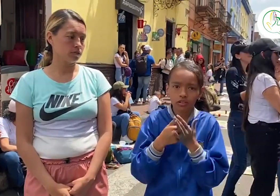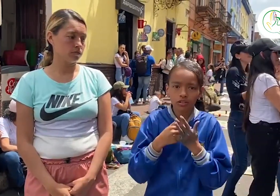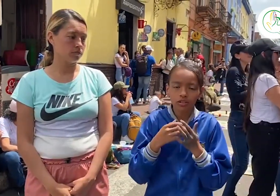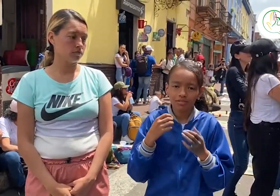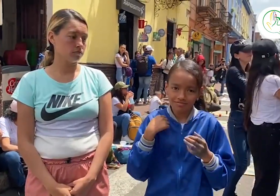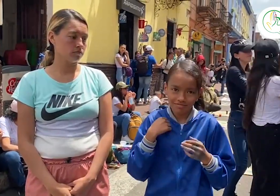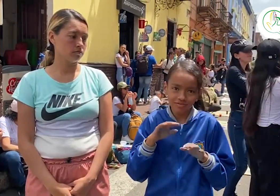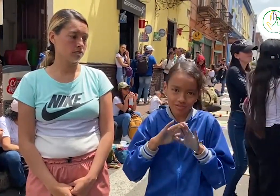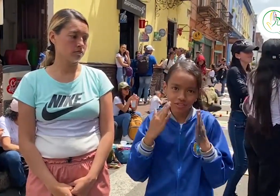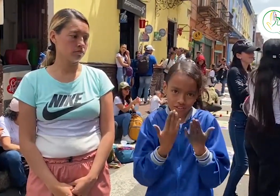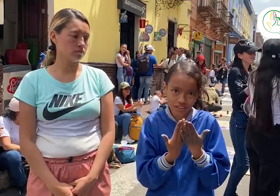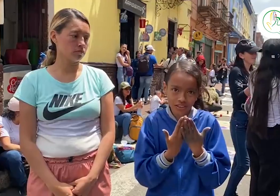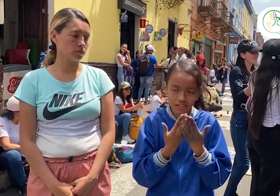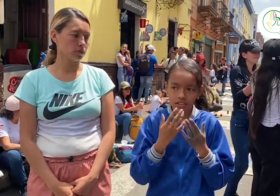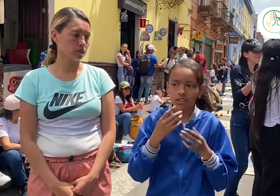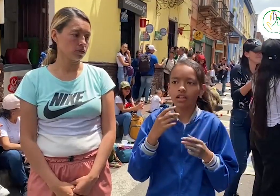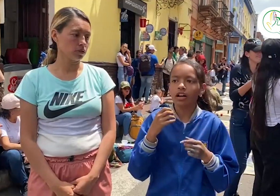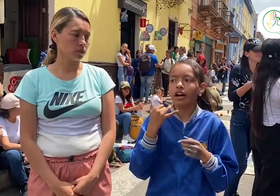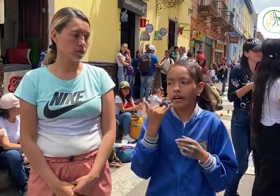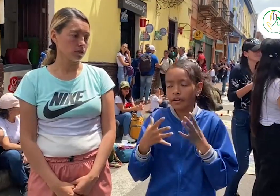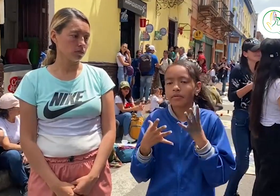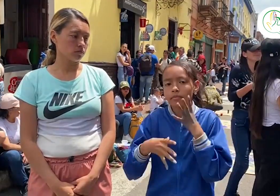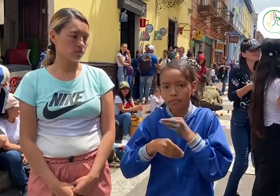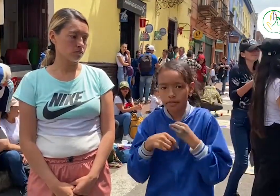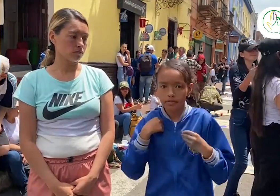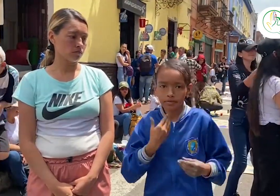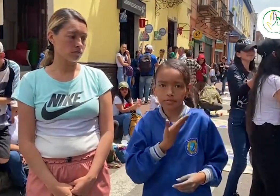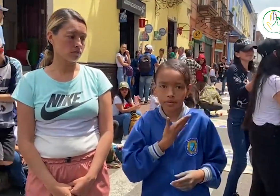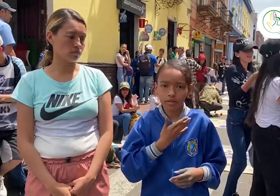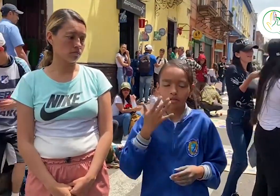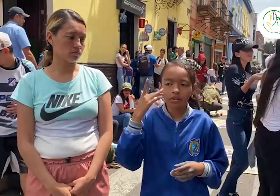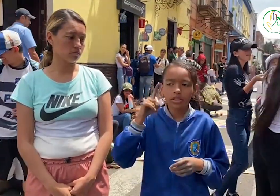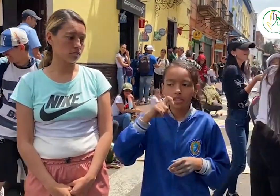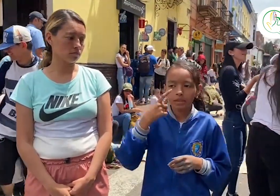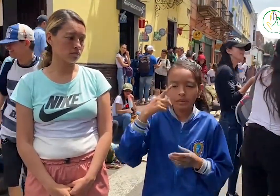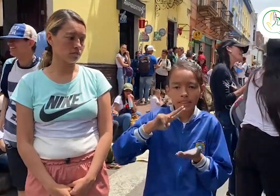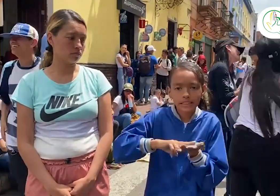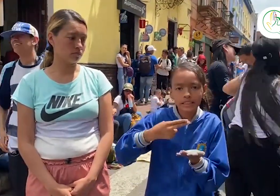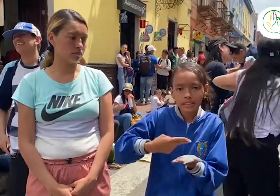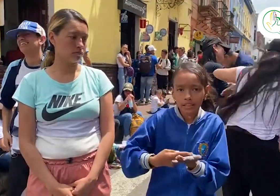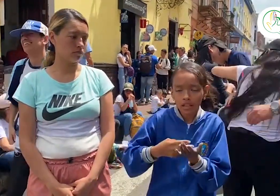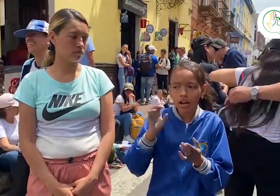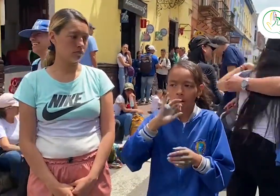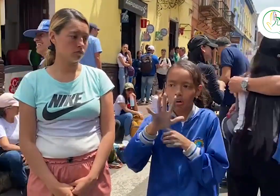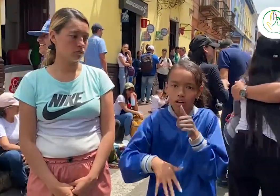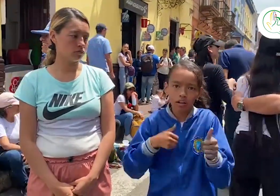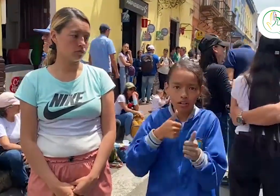todos en el colegio donde estoy y a mi mamá porque necesitamos intérpretes y mediadores.